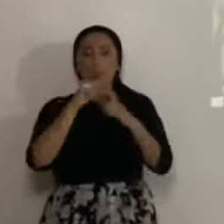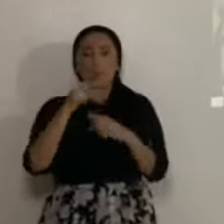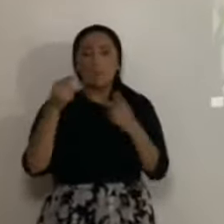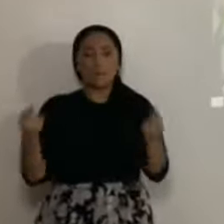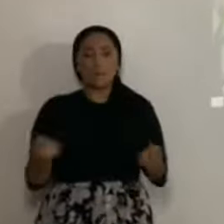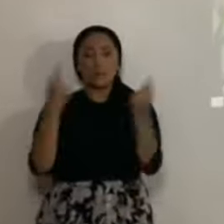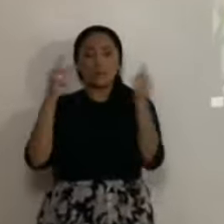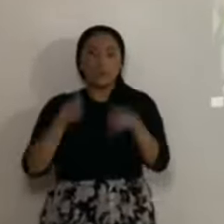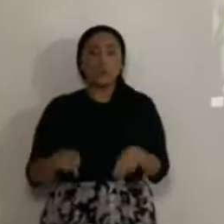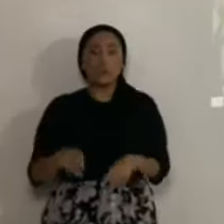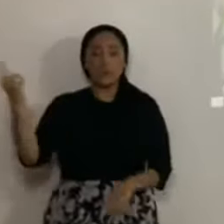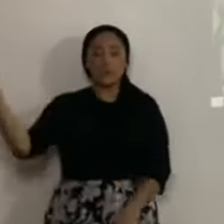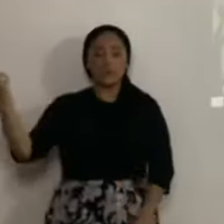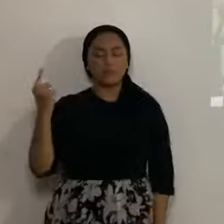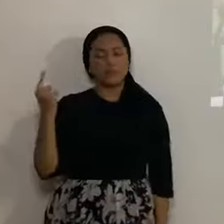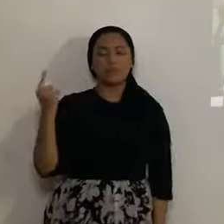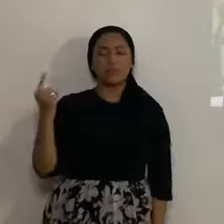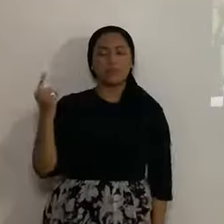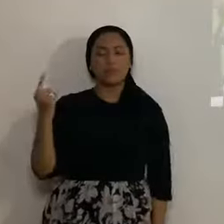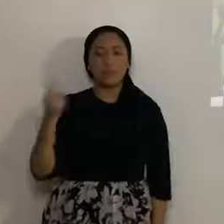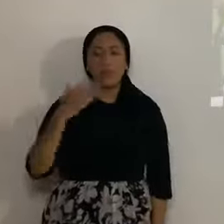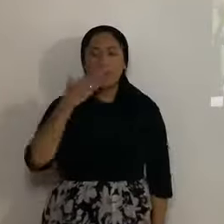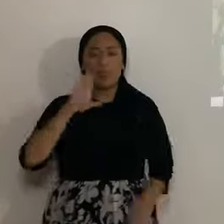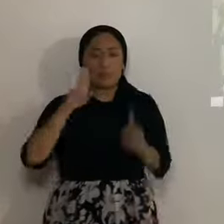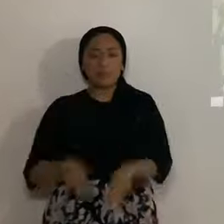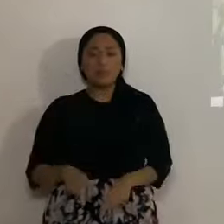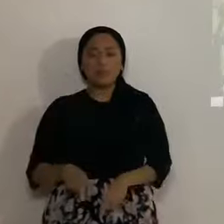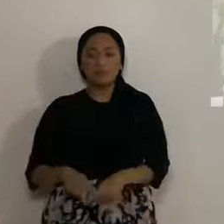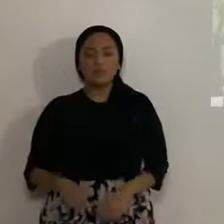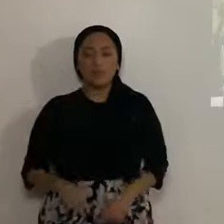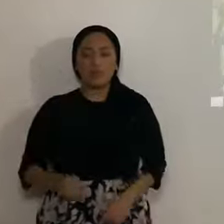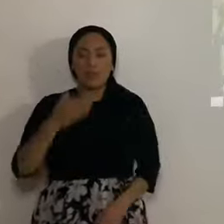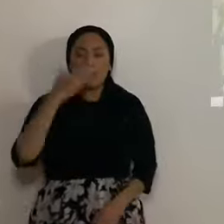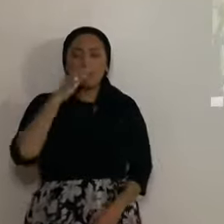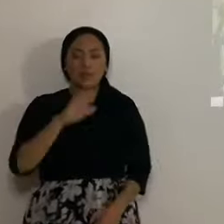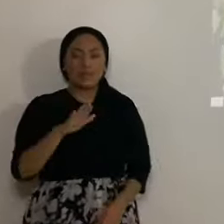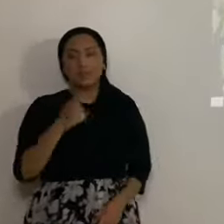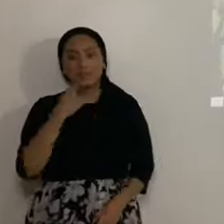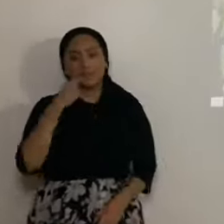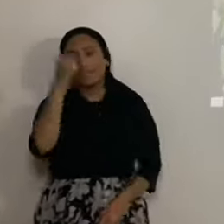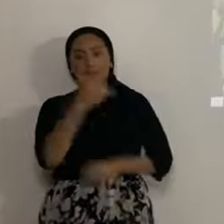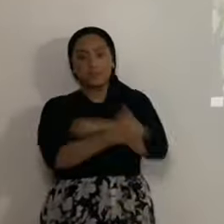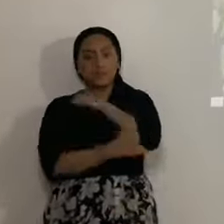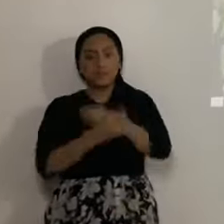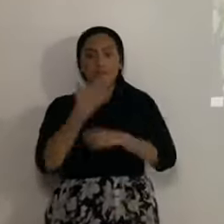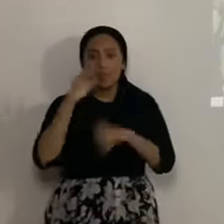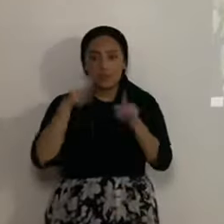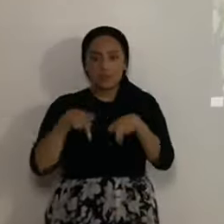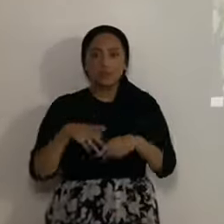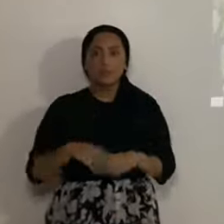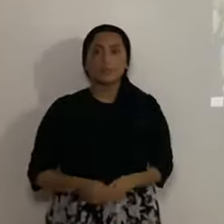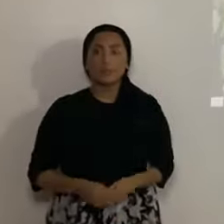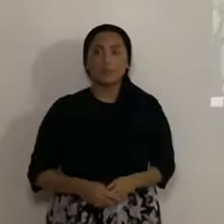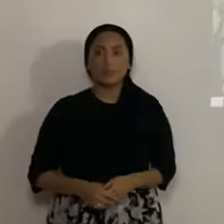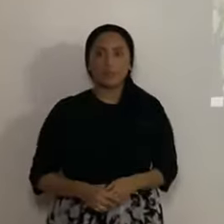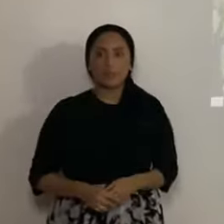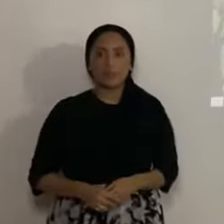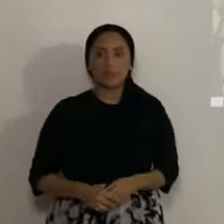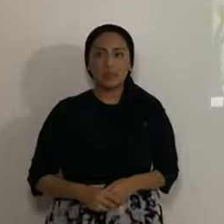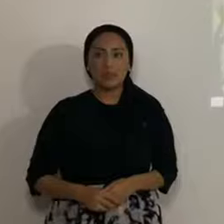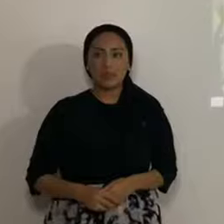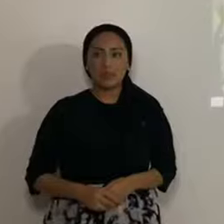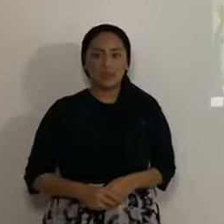pecadora, una persona mala, de mala leche dicen en otros países también, entonces, a